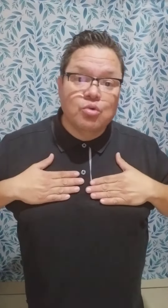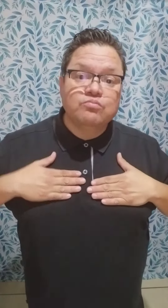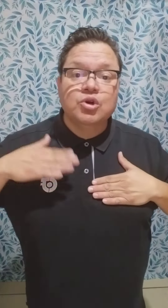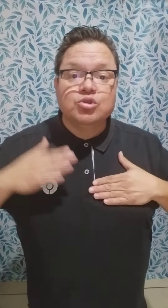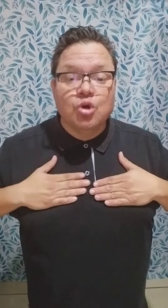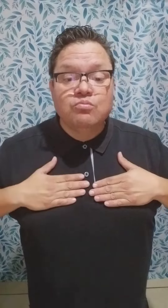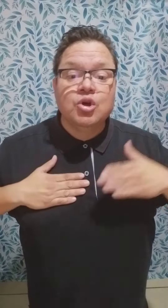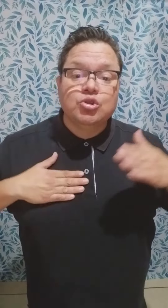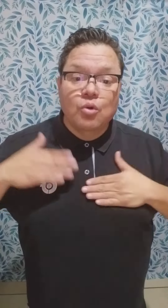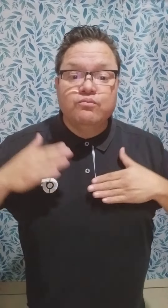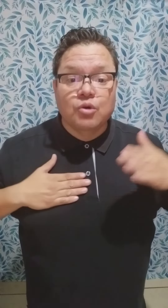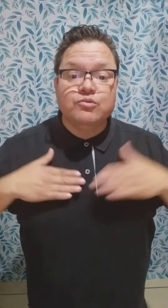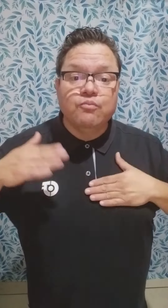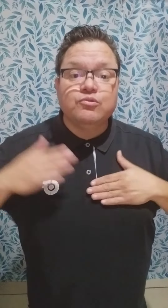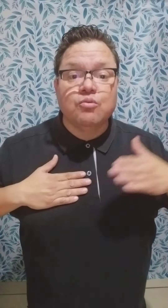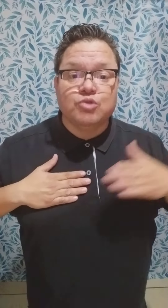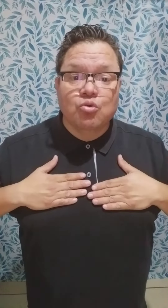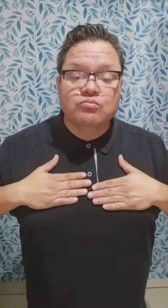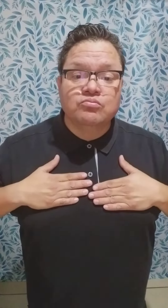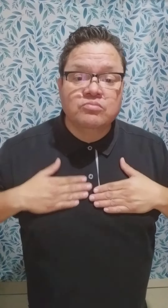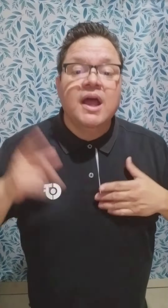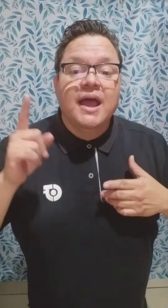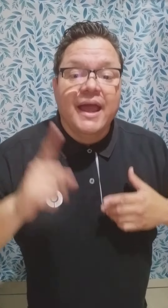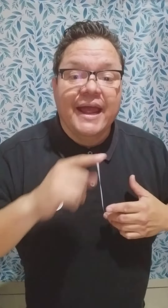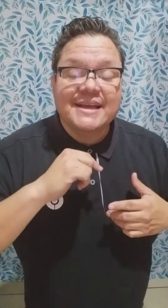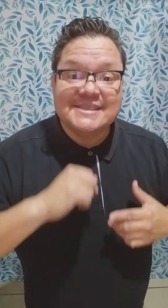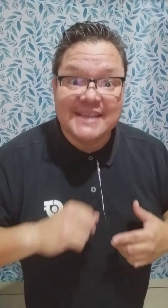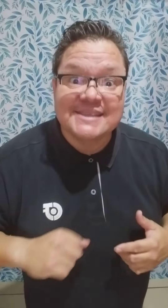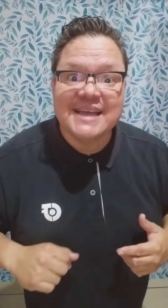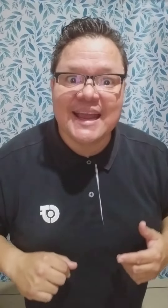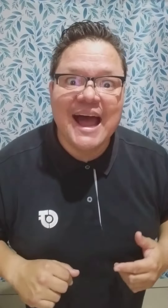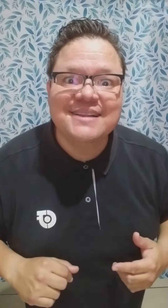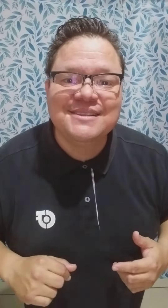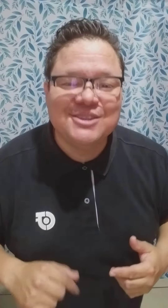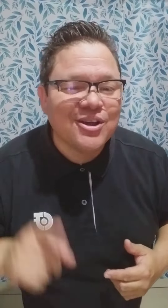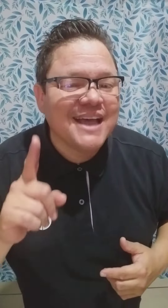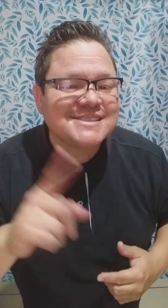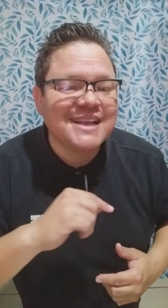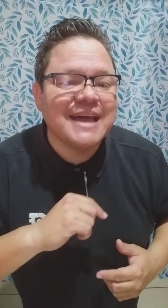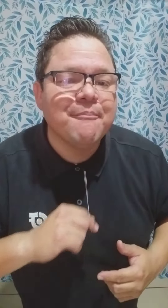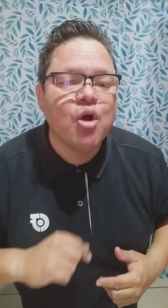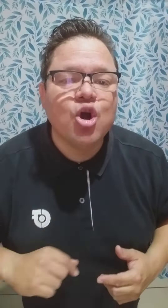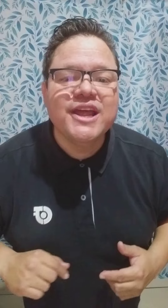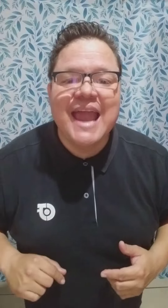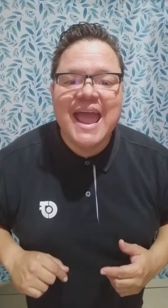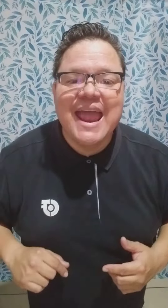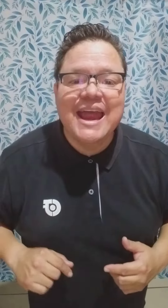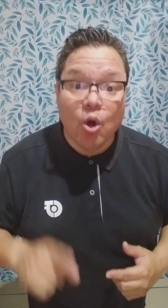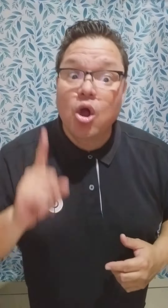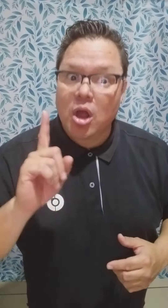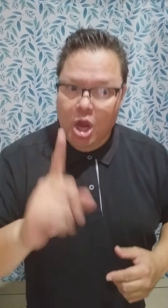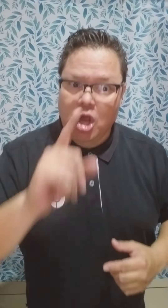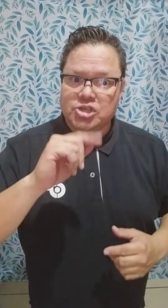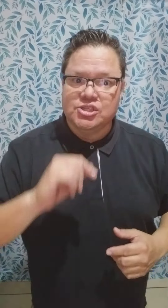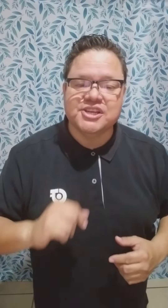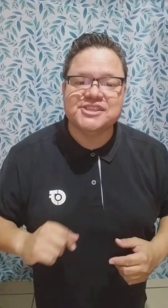ton ton ton ton ton este es el canto que hace el tamborilero este es el